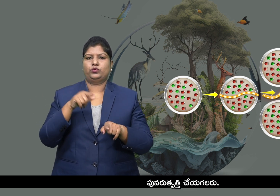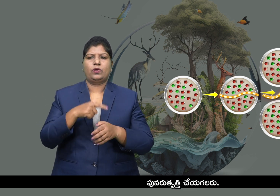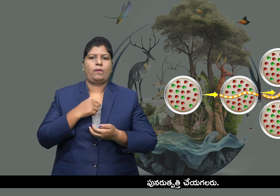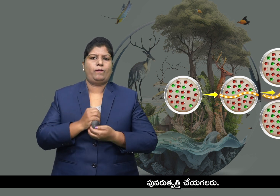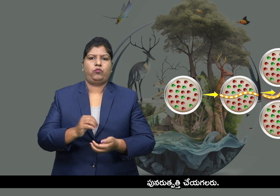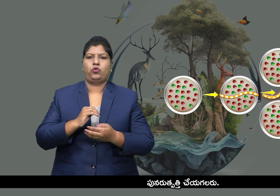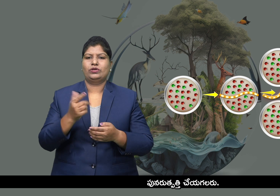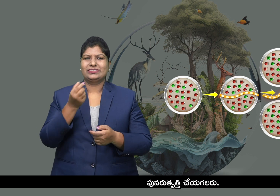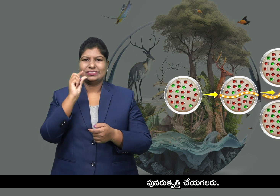పునరుత్పత్తి చేయగలరు.